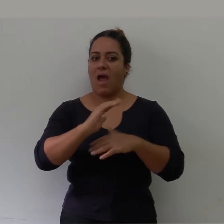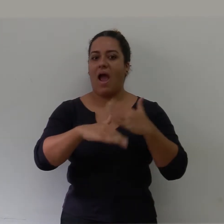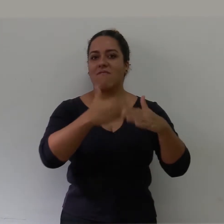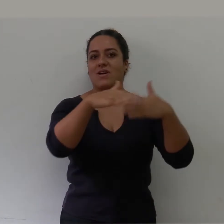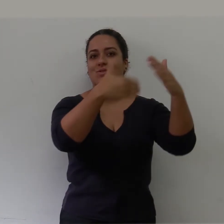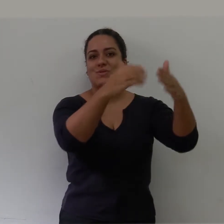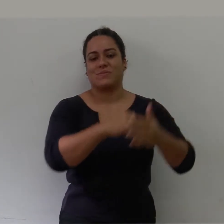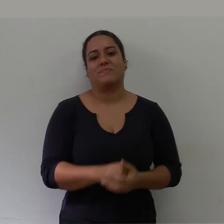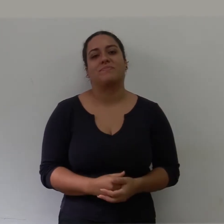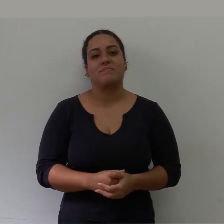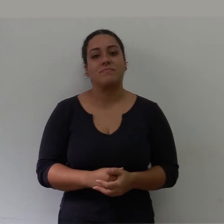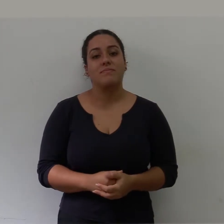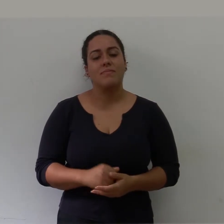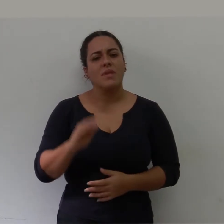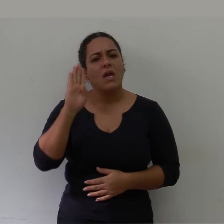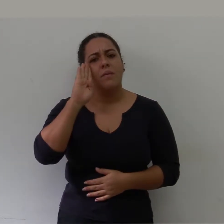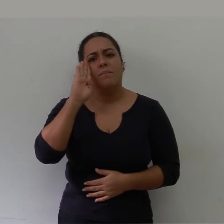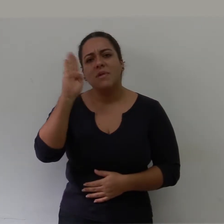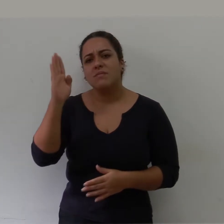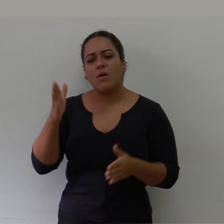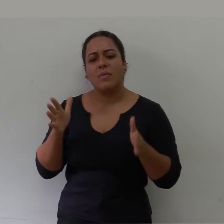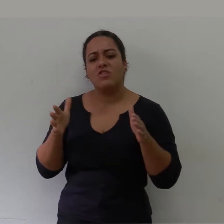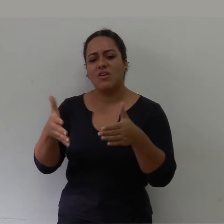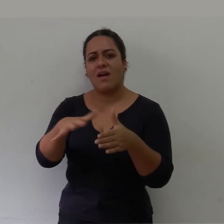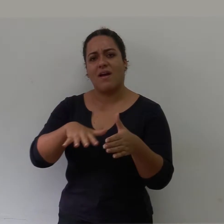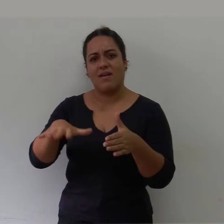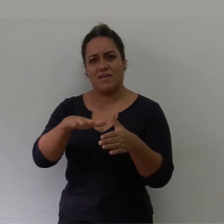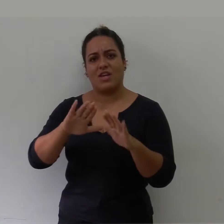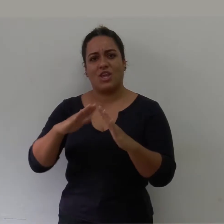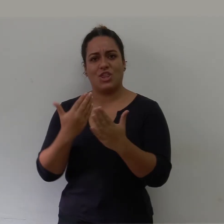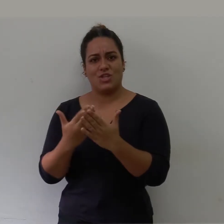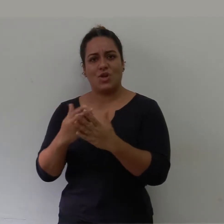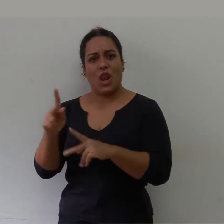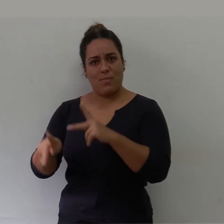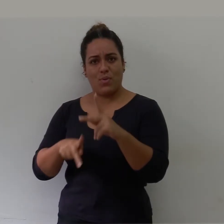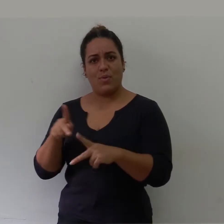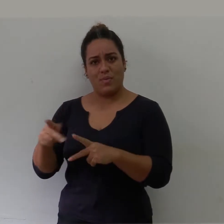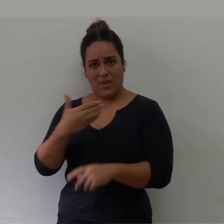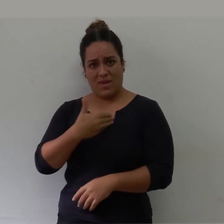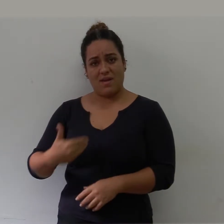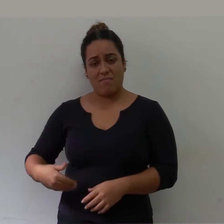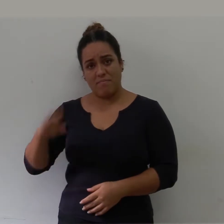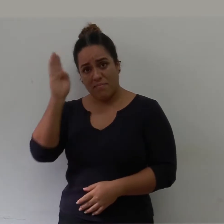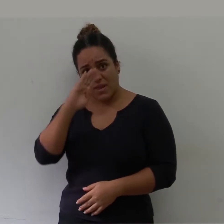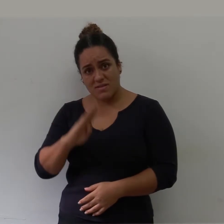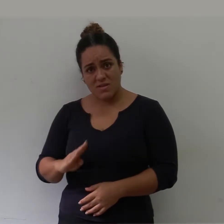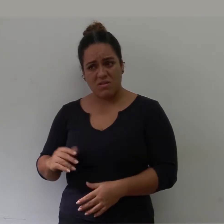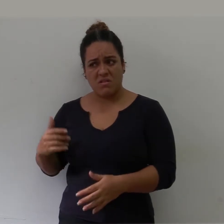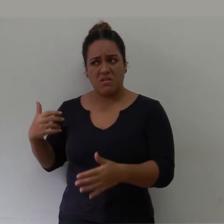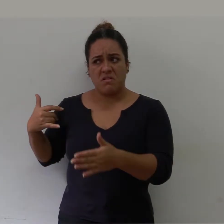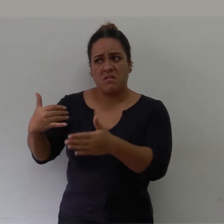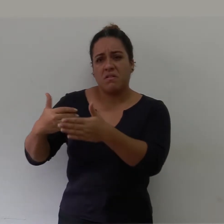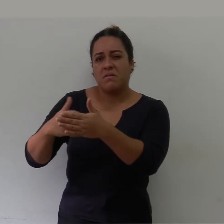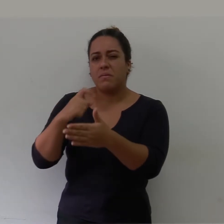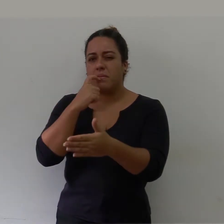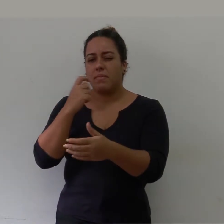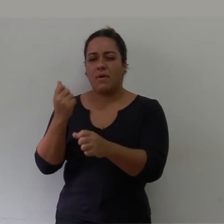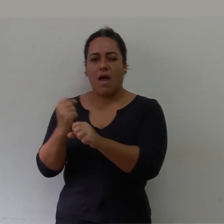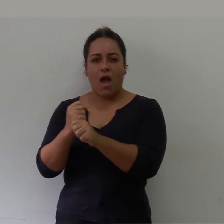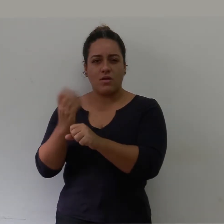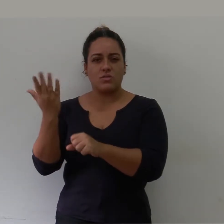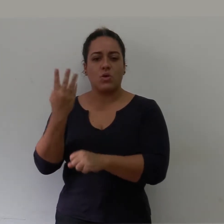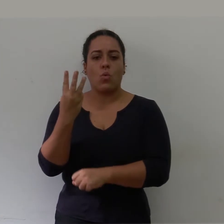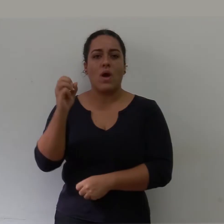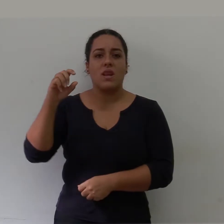avanços. Principalmente no âmbito da escola pública no Brasil, nesses últimos anos foram implementadas 40